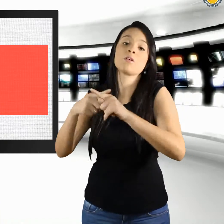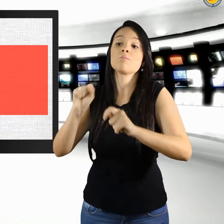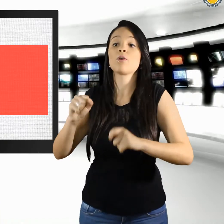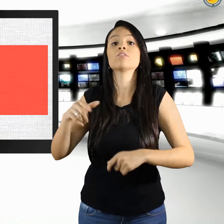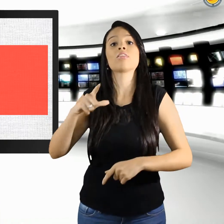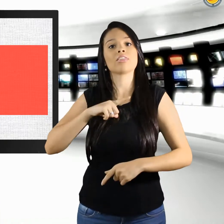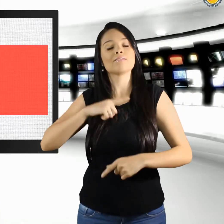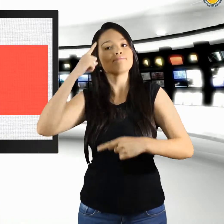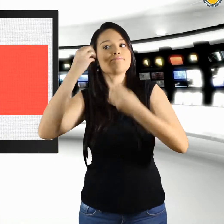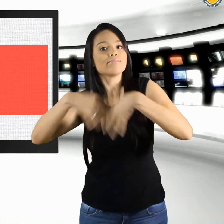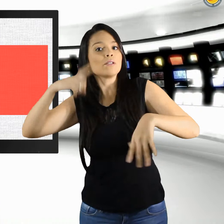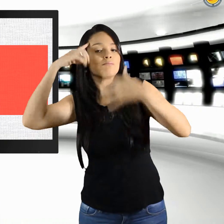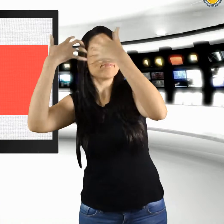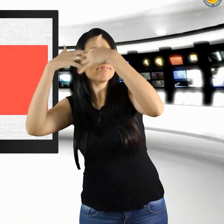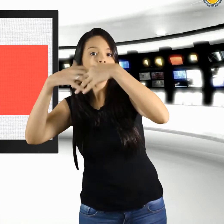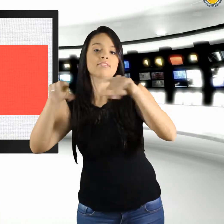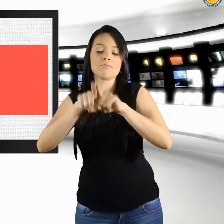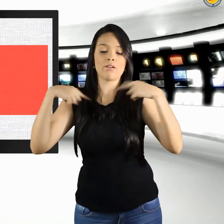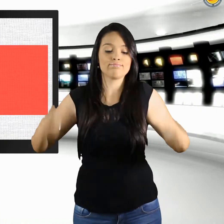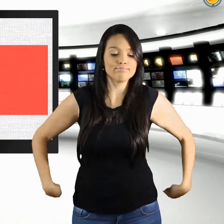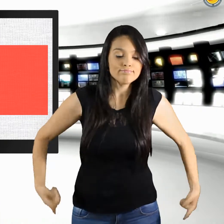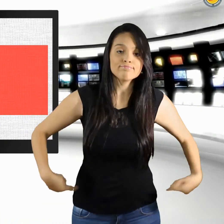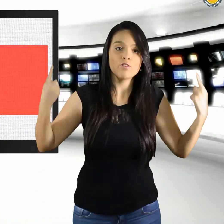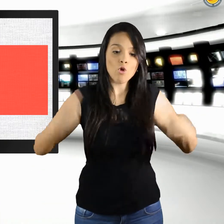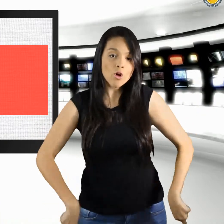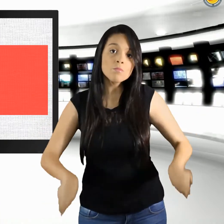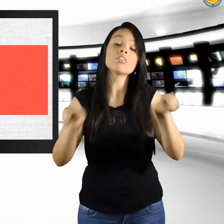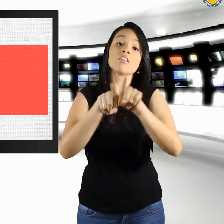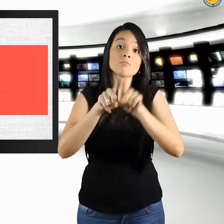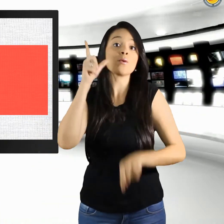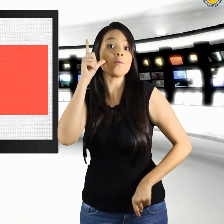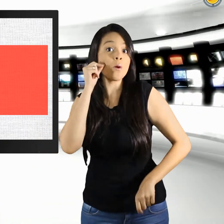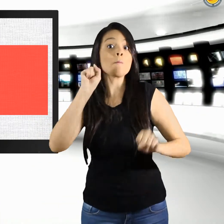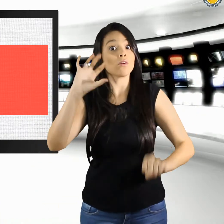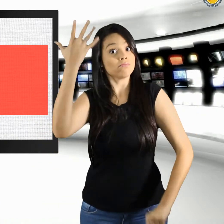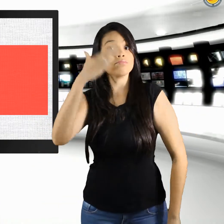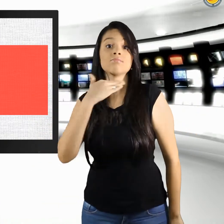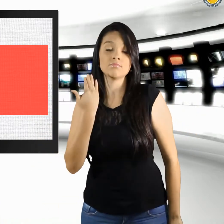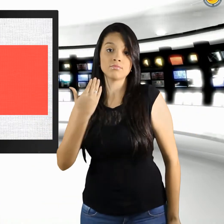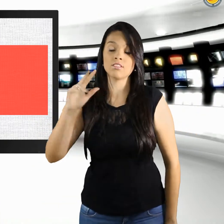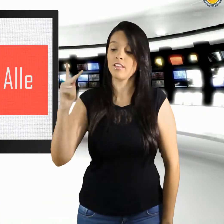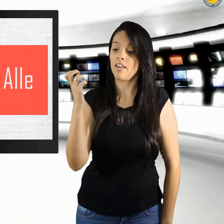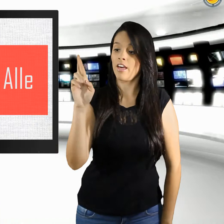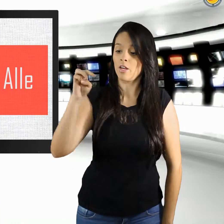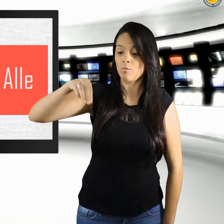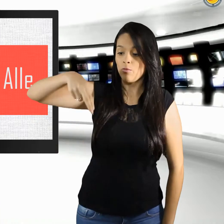causar lesões mentais motoras auditivas e até o óbito é pequena hermanny Rose Allen já apenas